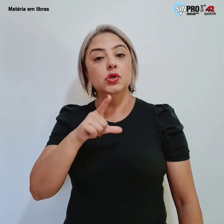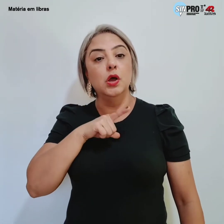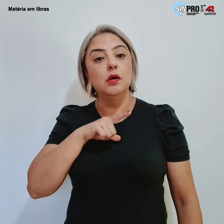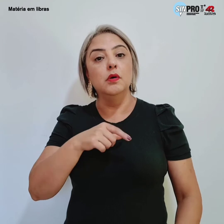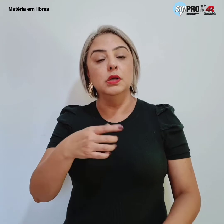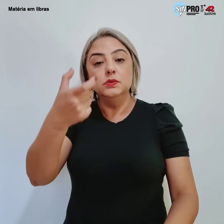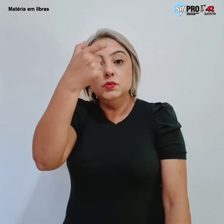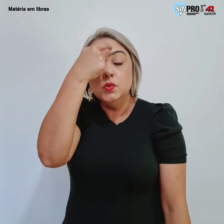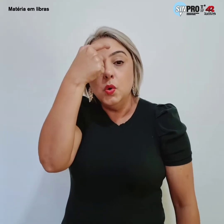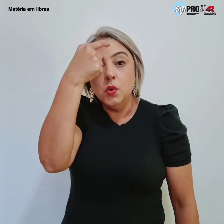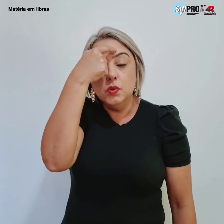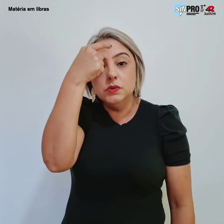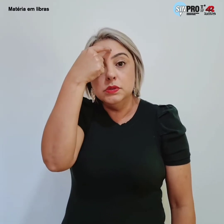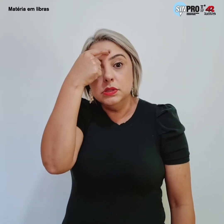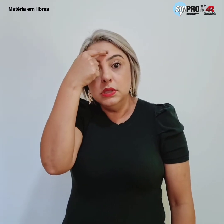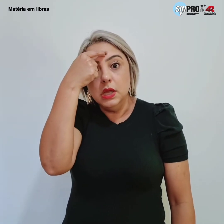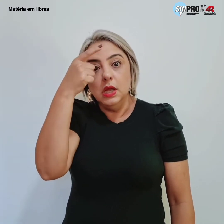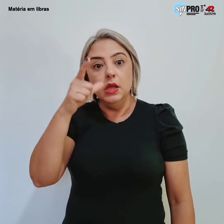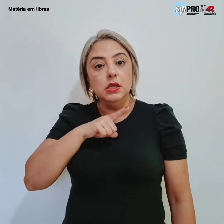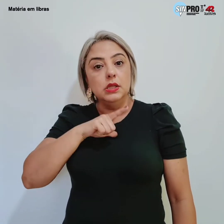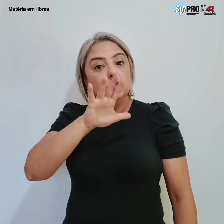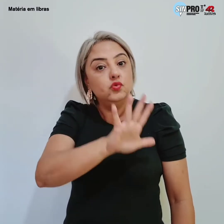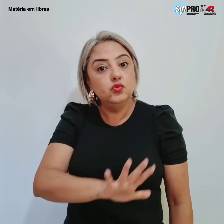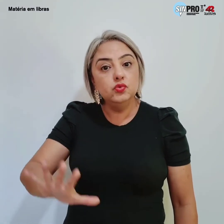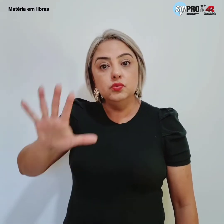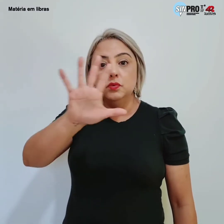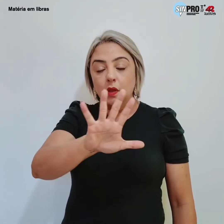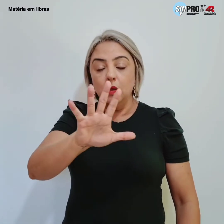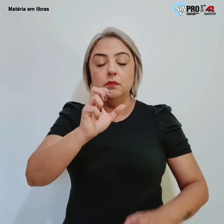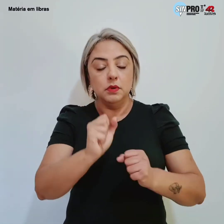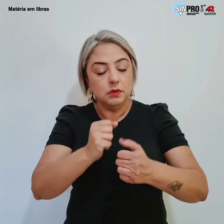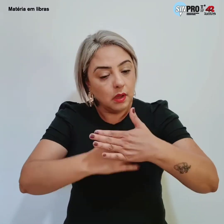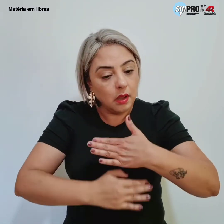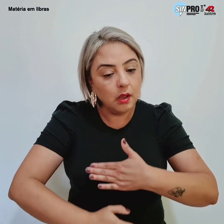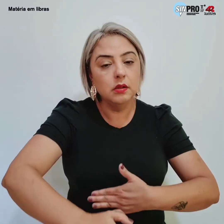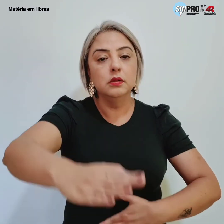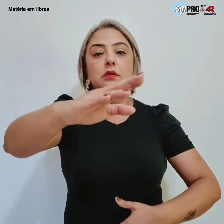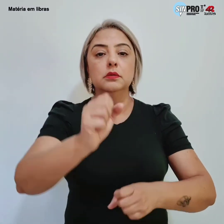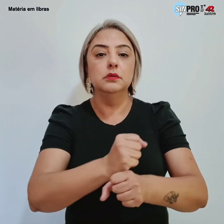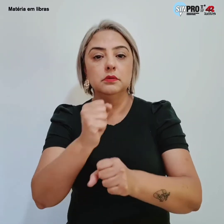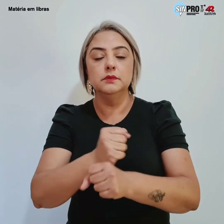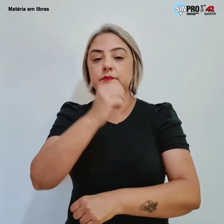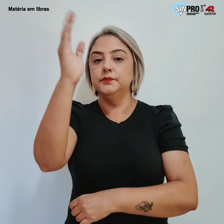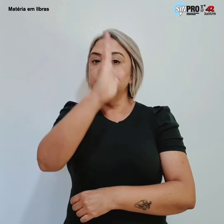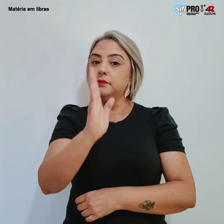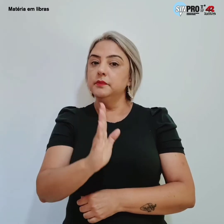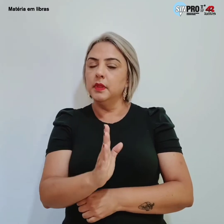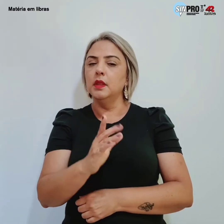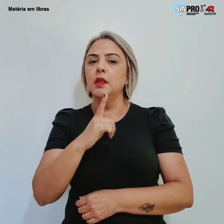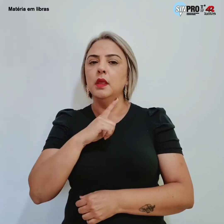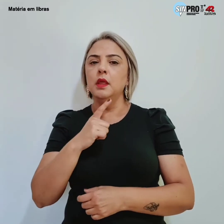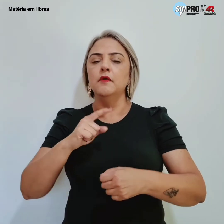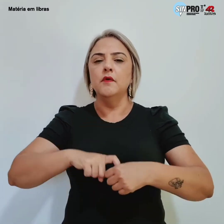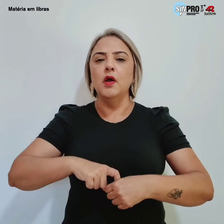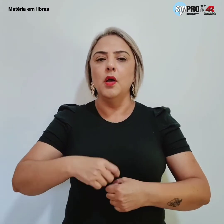Somente com essa consciência, que deve ser geral, poderemos avançar na construção de um Brasil que volte a